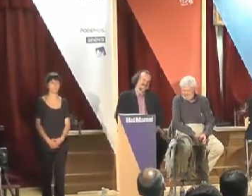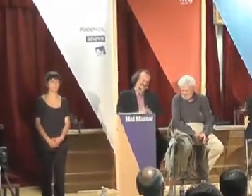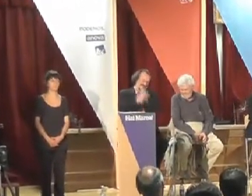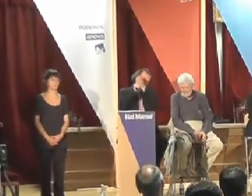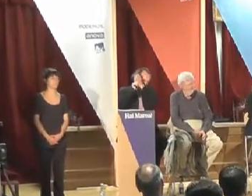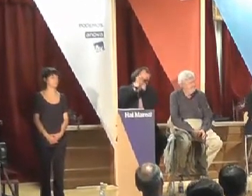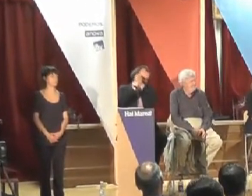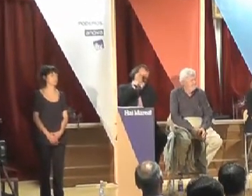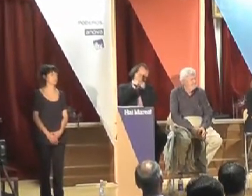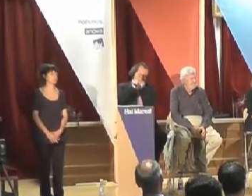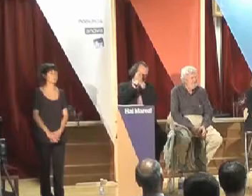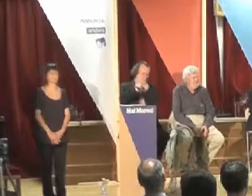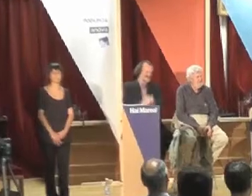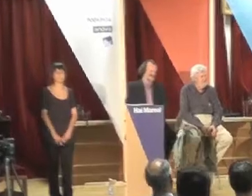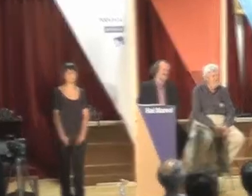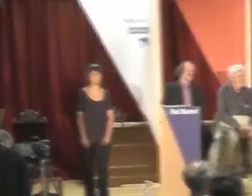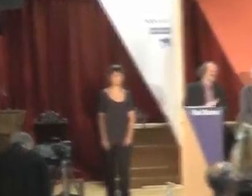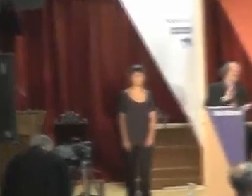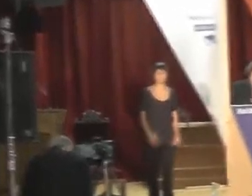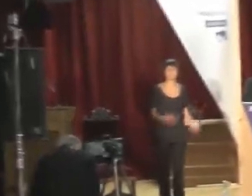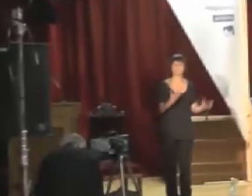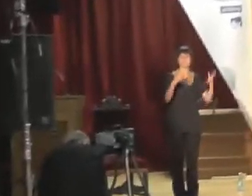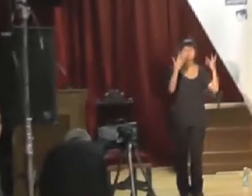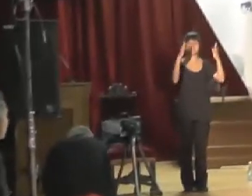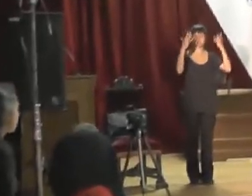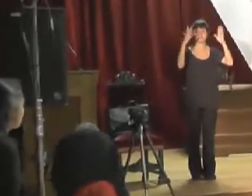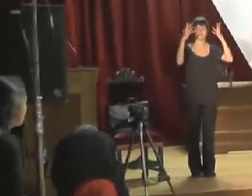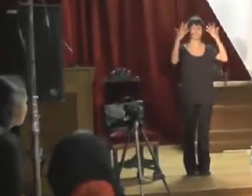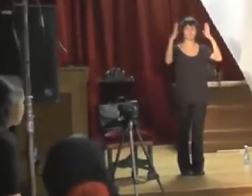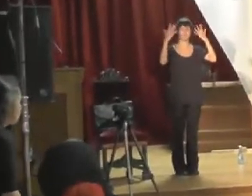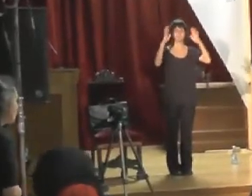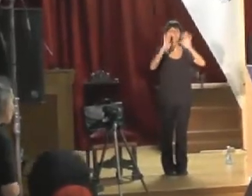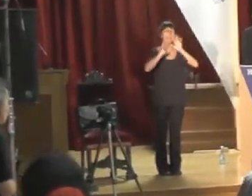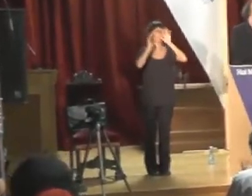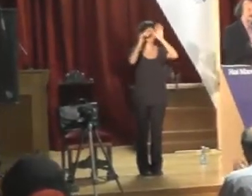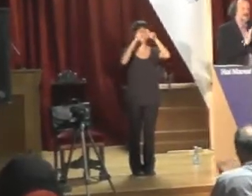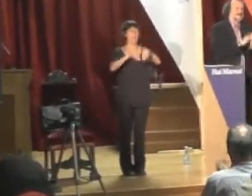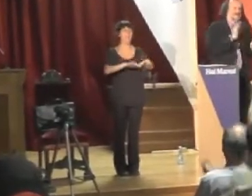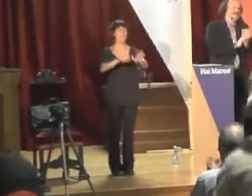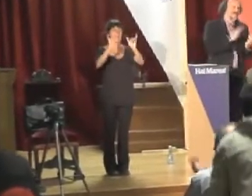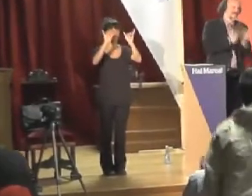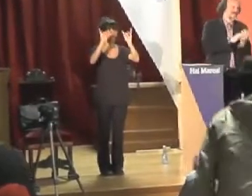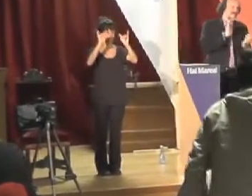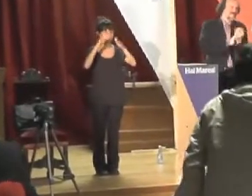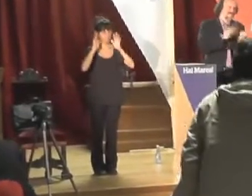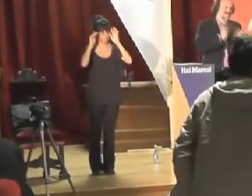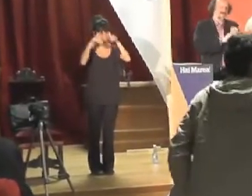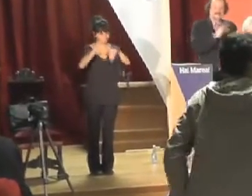Hai Marea.